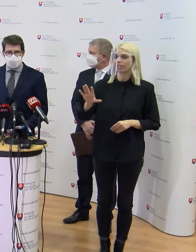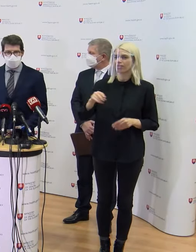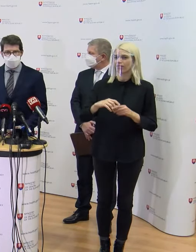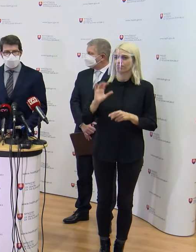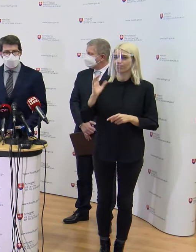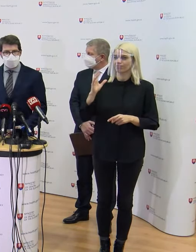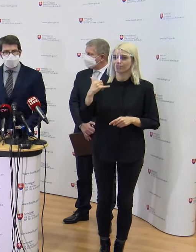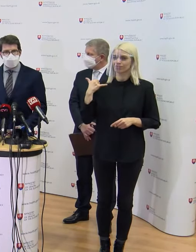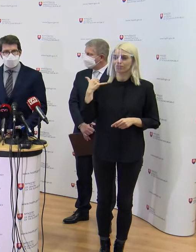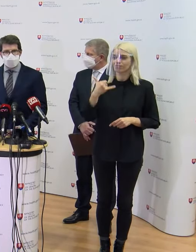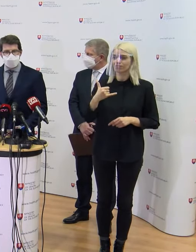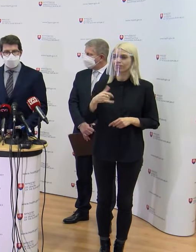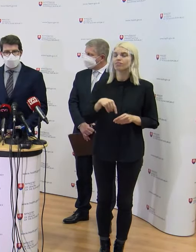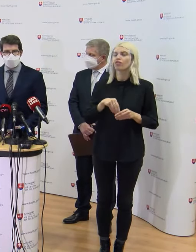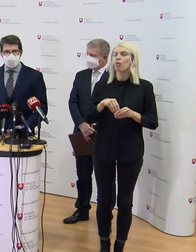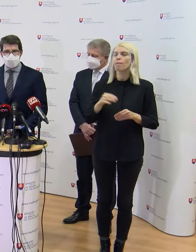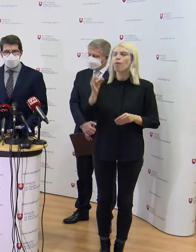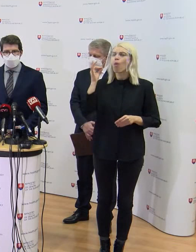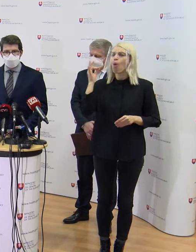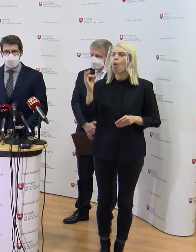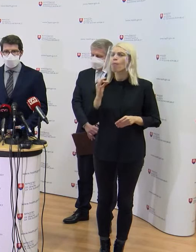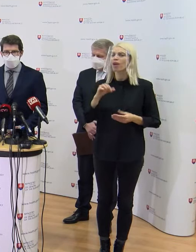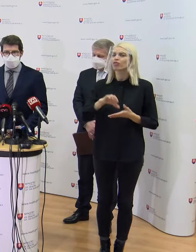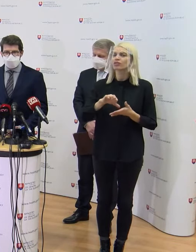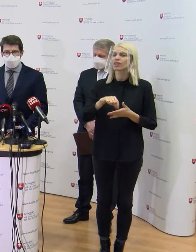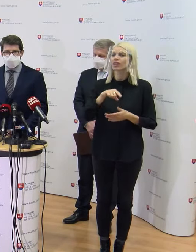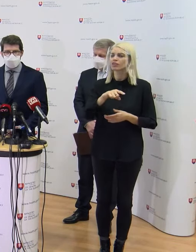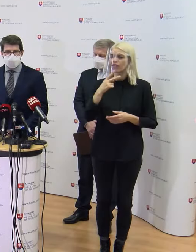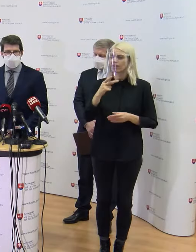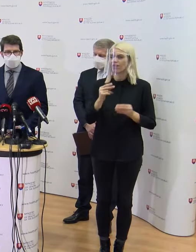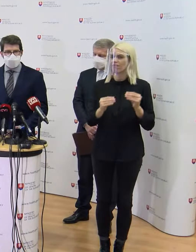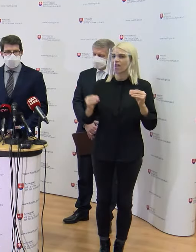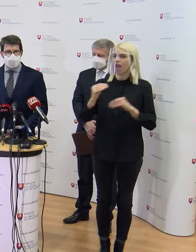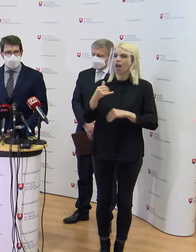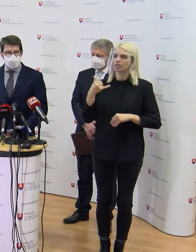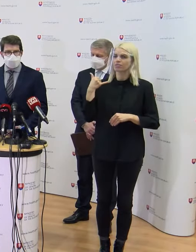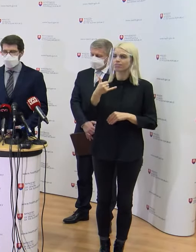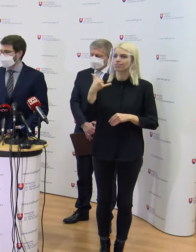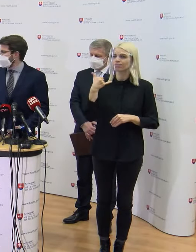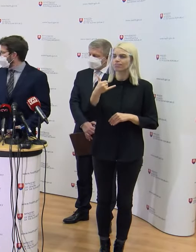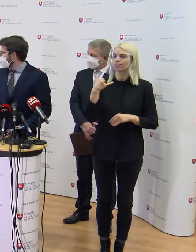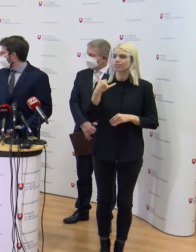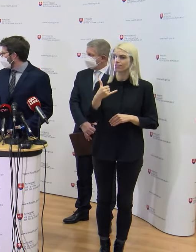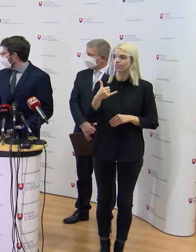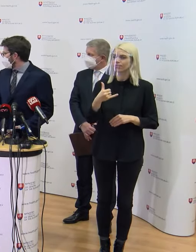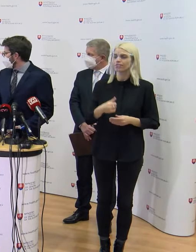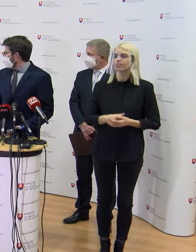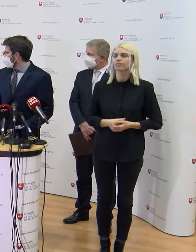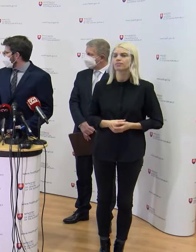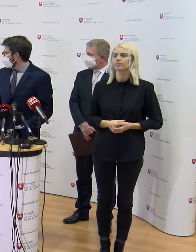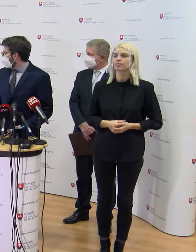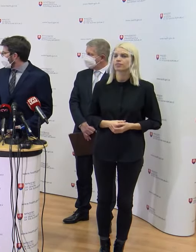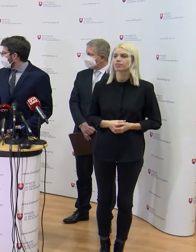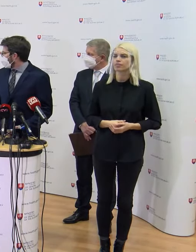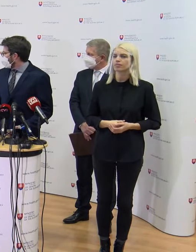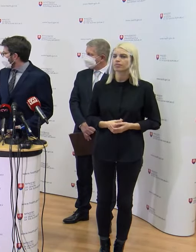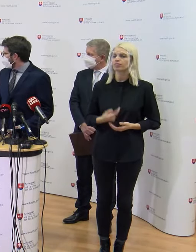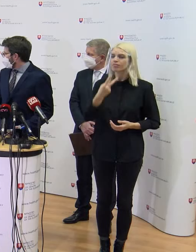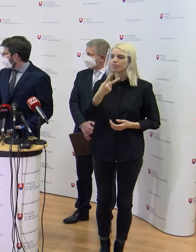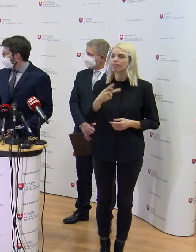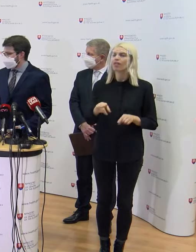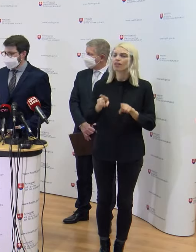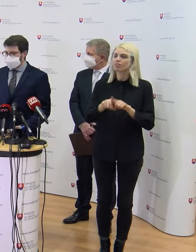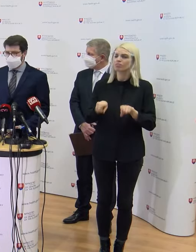tam kolegovia na operačnom stredisku zaznamenávajú nárast tých volaní, aj keď spomalil ten nárast. Stále